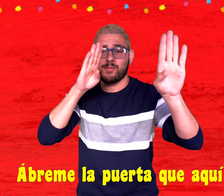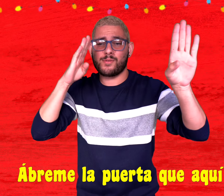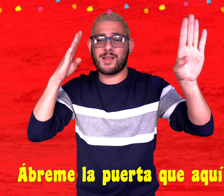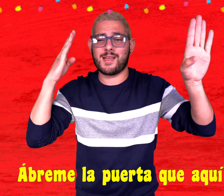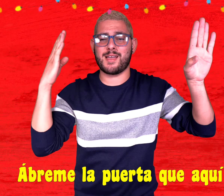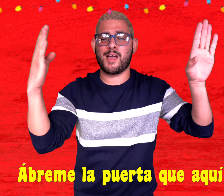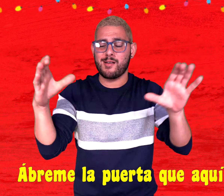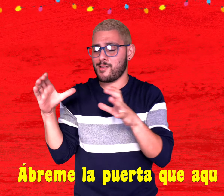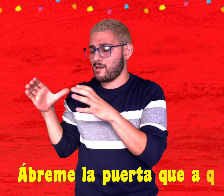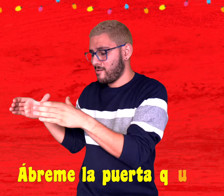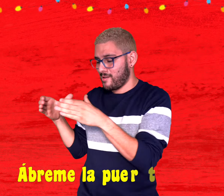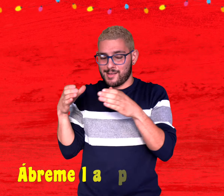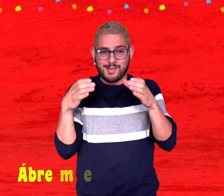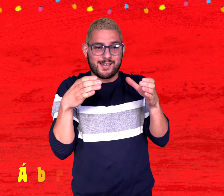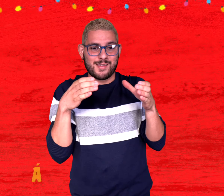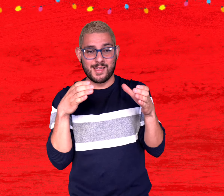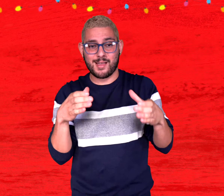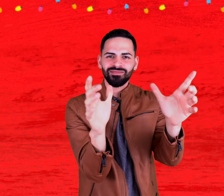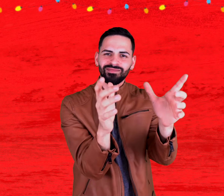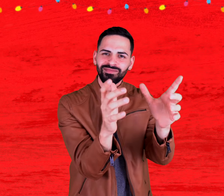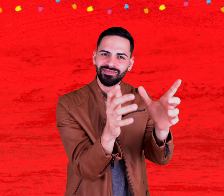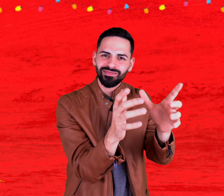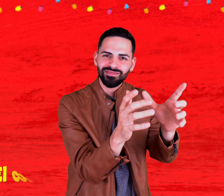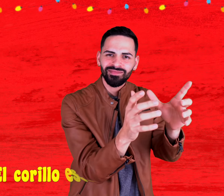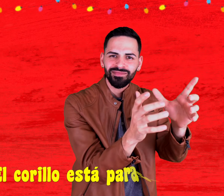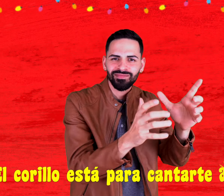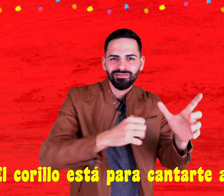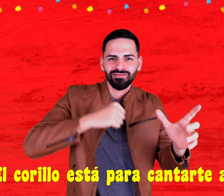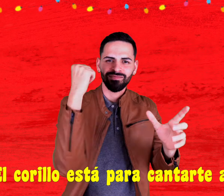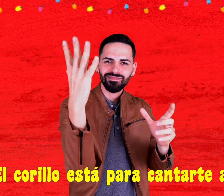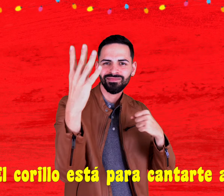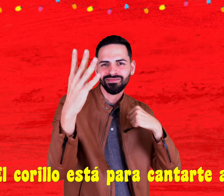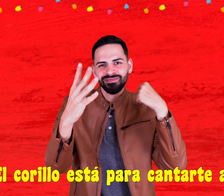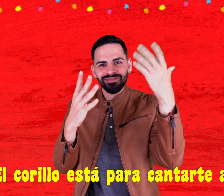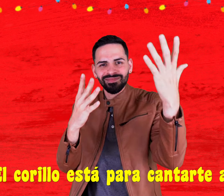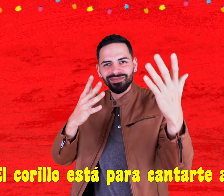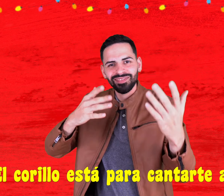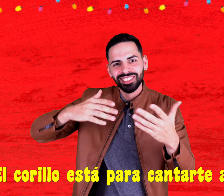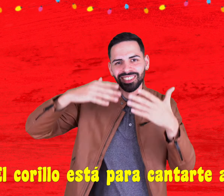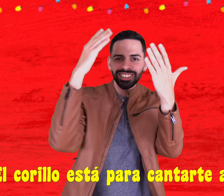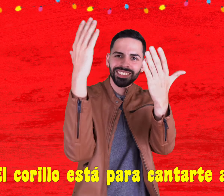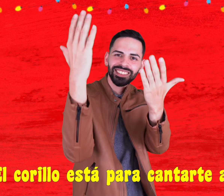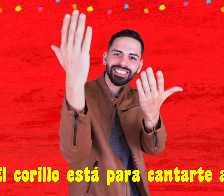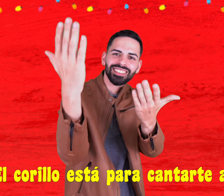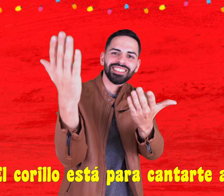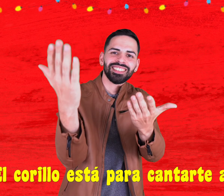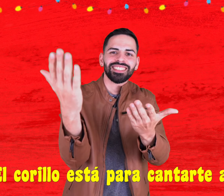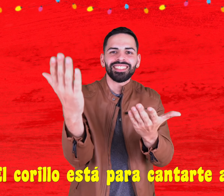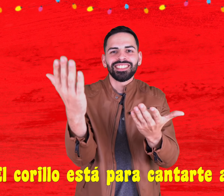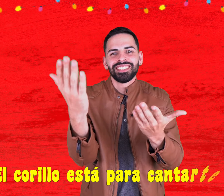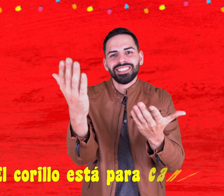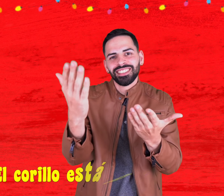abre la puerta de ti, el corillo está, va a cantarte a ti.